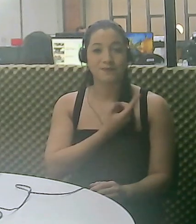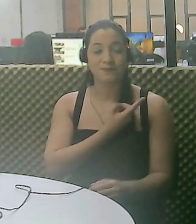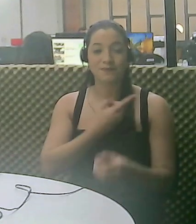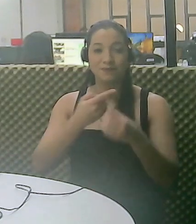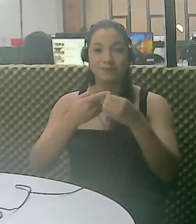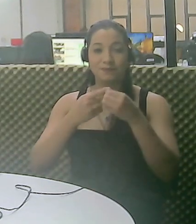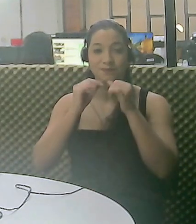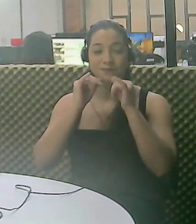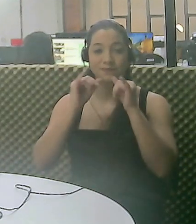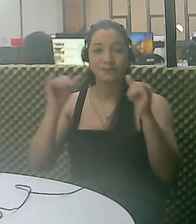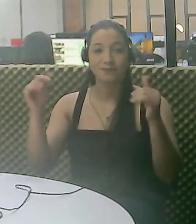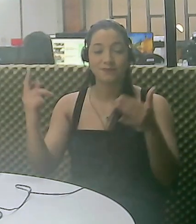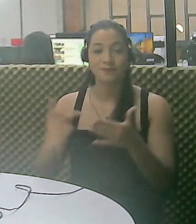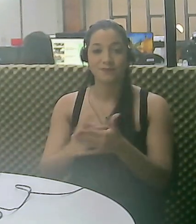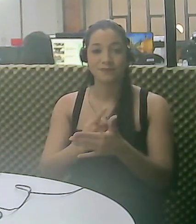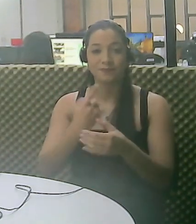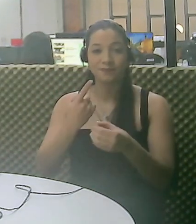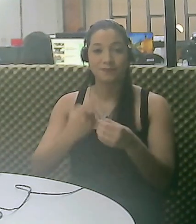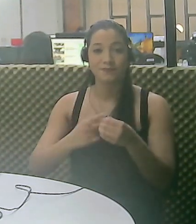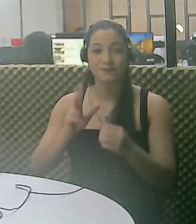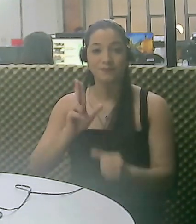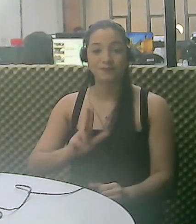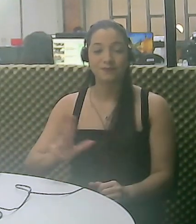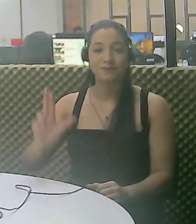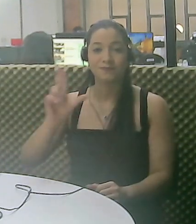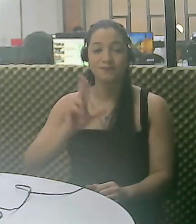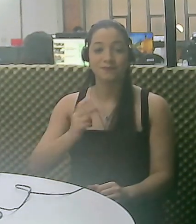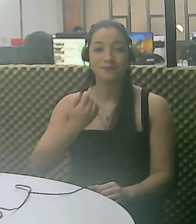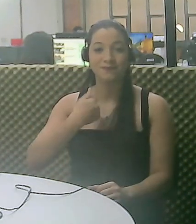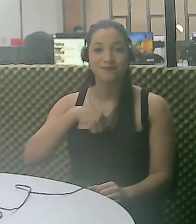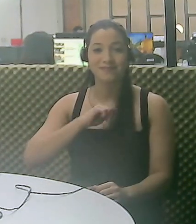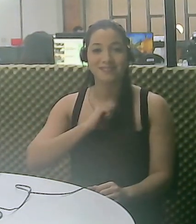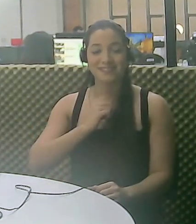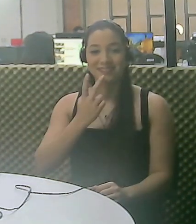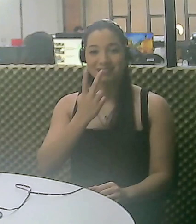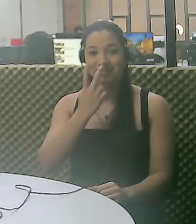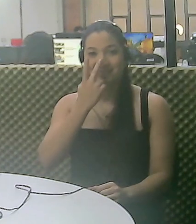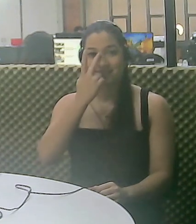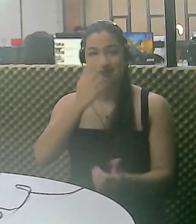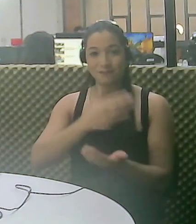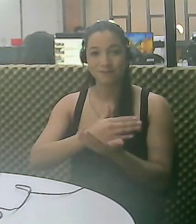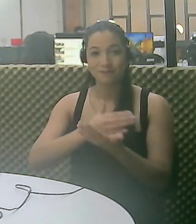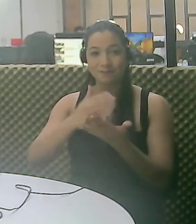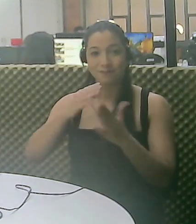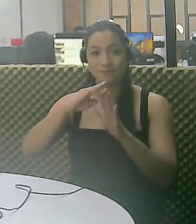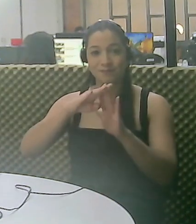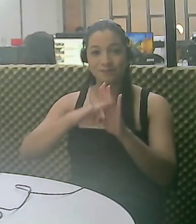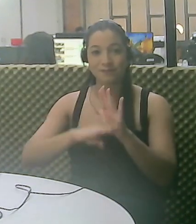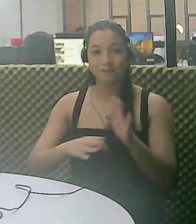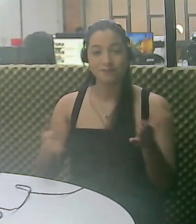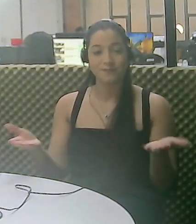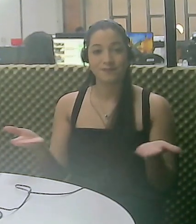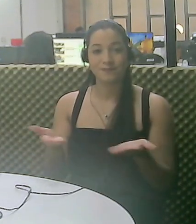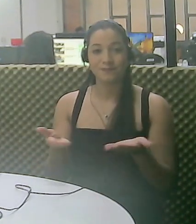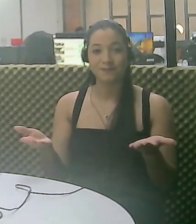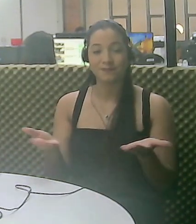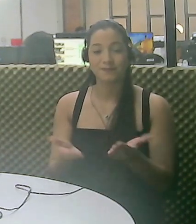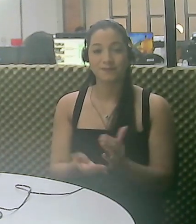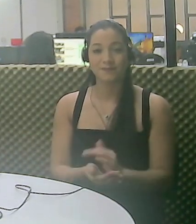um boletim de notícias sobre o que de fato acontece em Uberlândia. Eu sou Vanessa Gianotti e começamos com os destaques da edição de